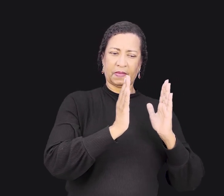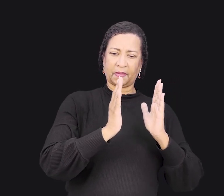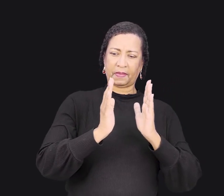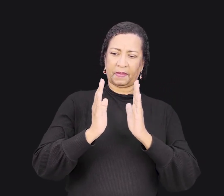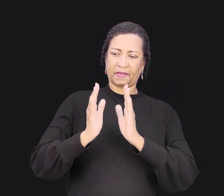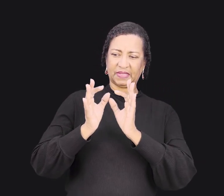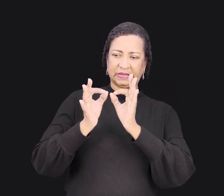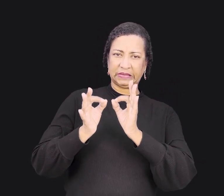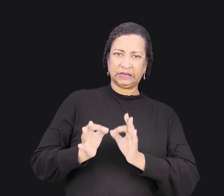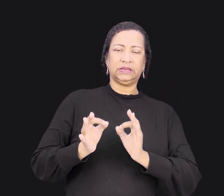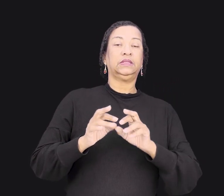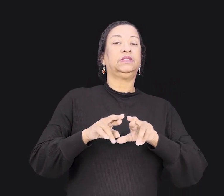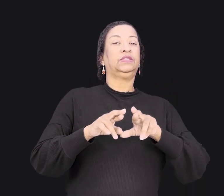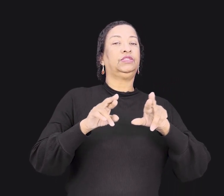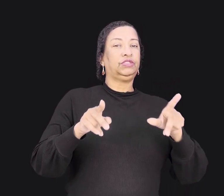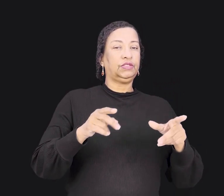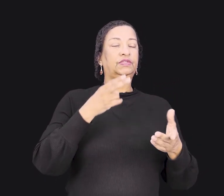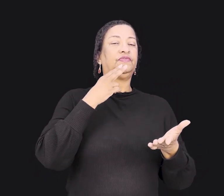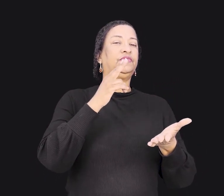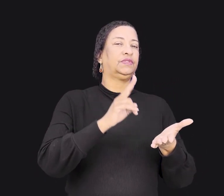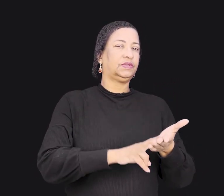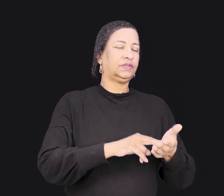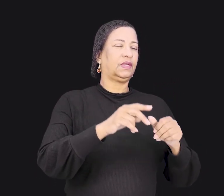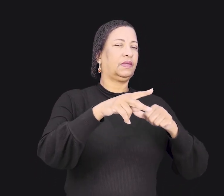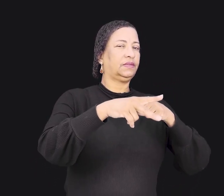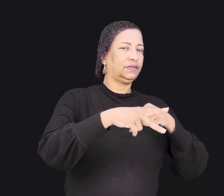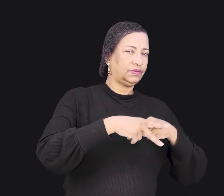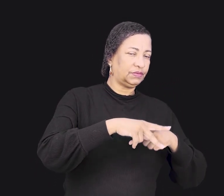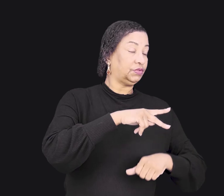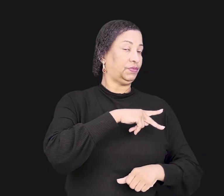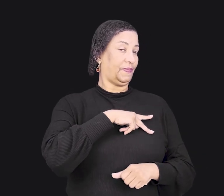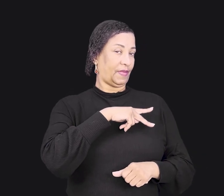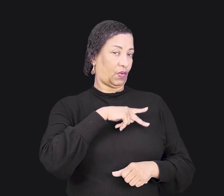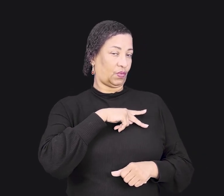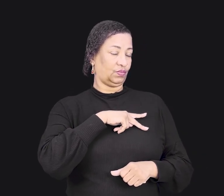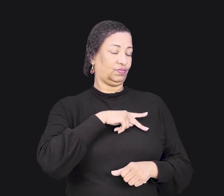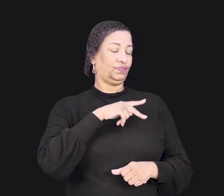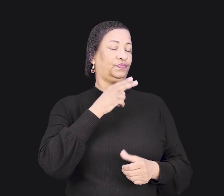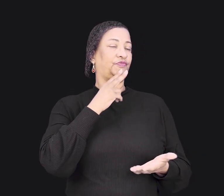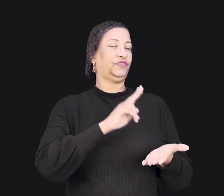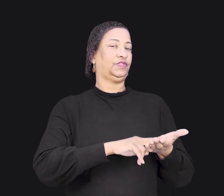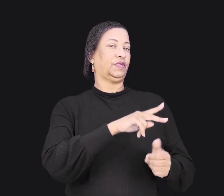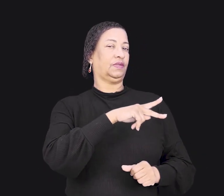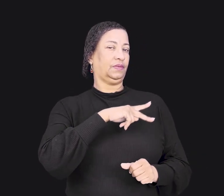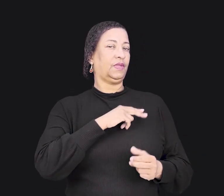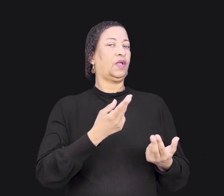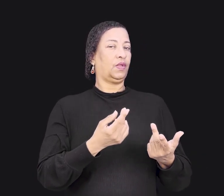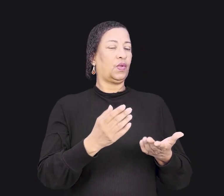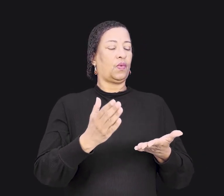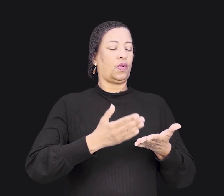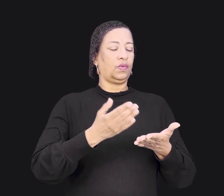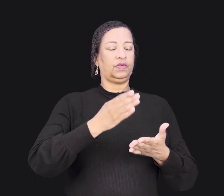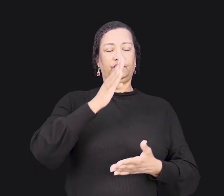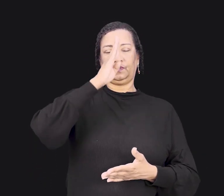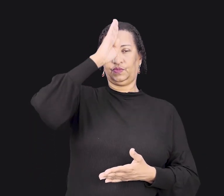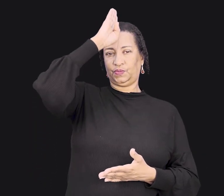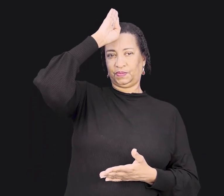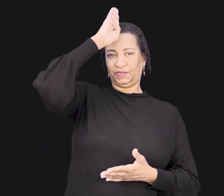E são diferentes, por exemplo, das epístolas de Paulo como o livro de Romanos. João afirma várias vezes nessa carta que uma